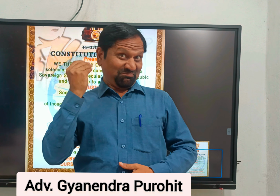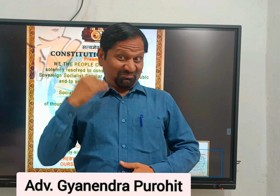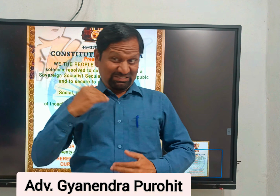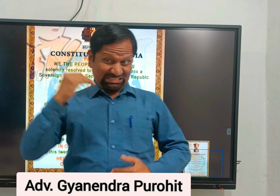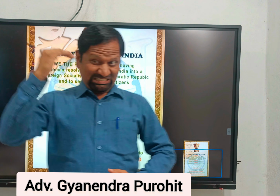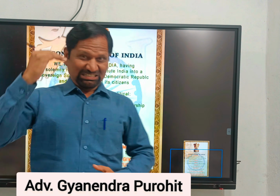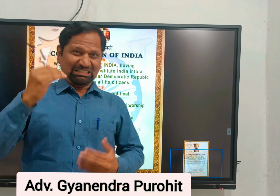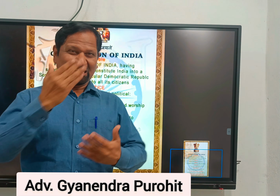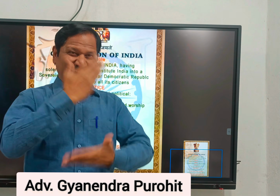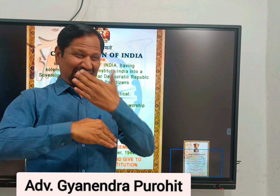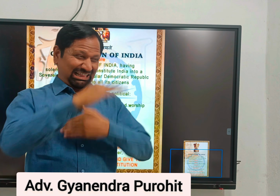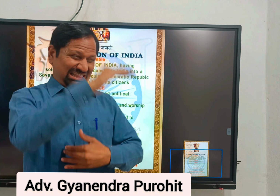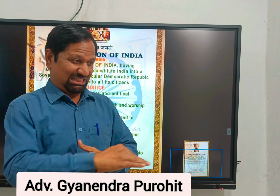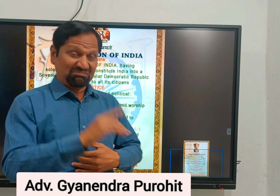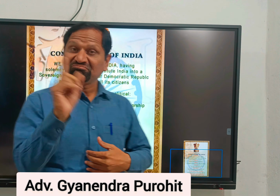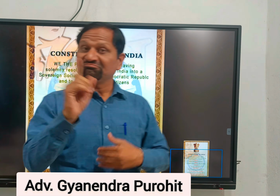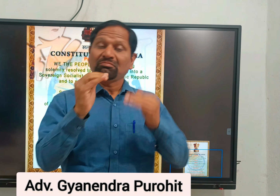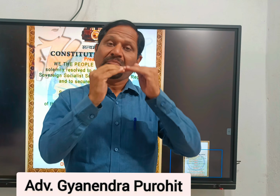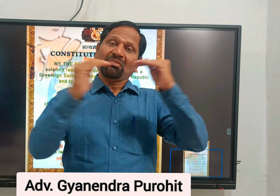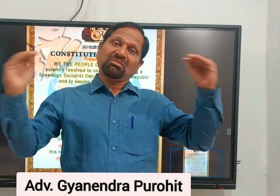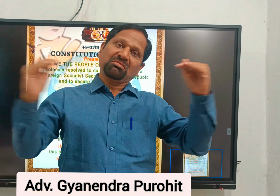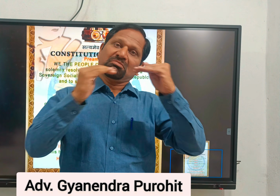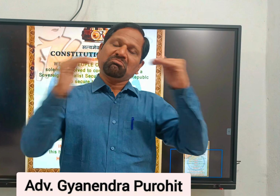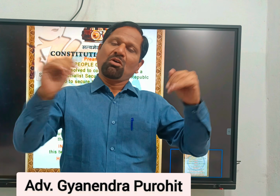हो, हम सब बराबर हैं।